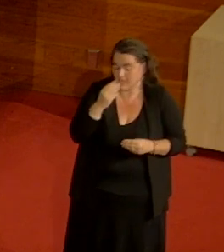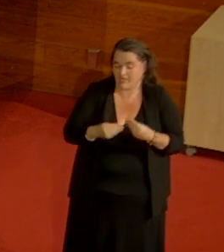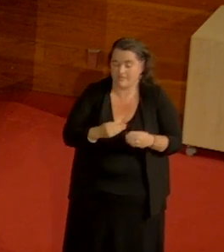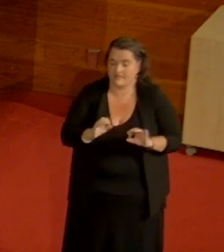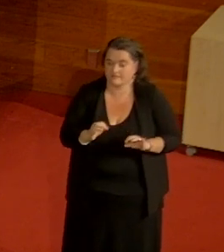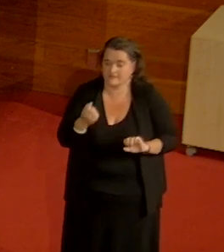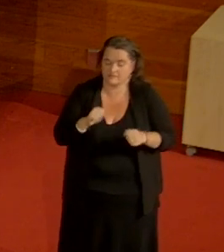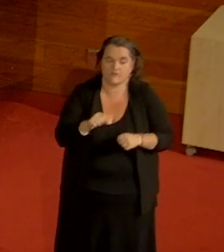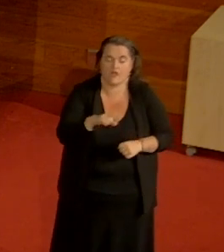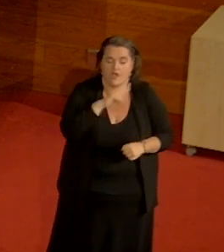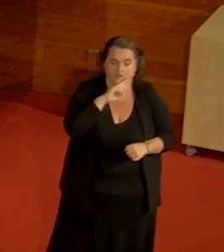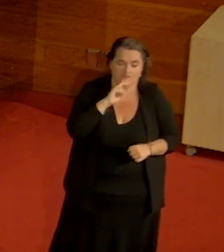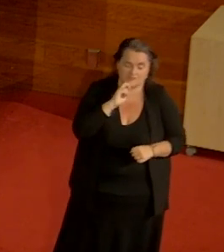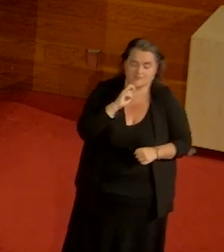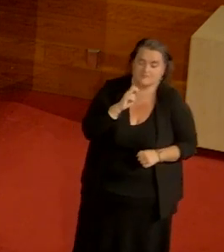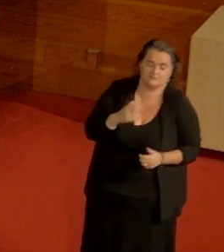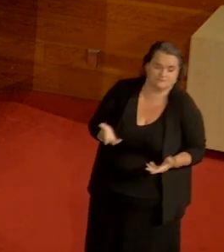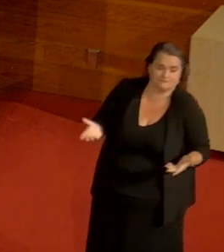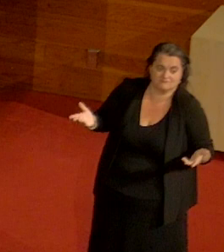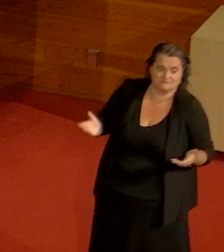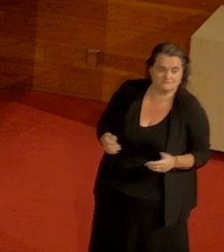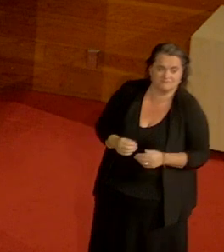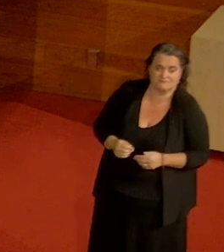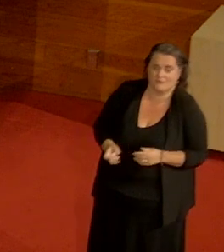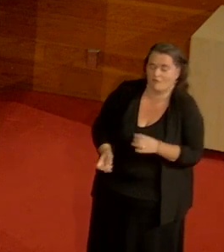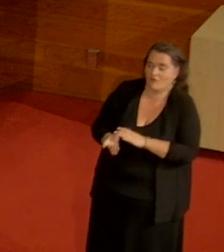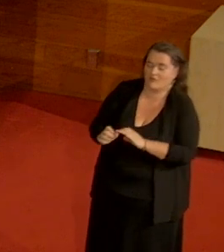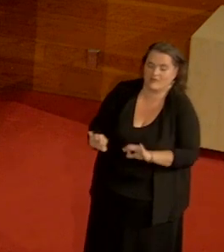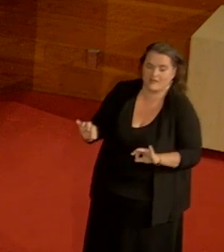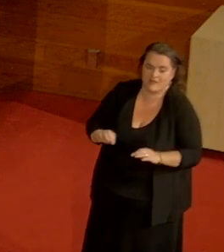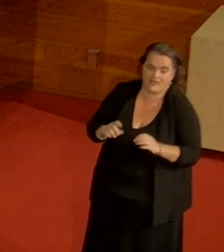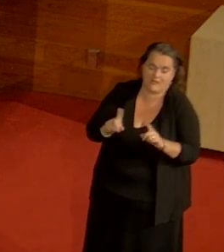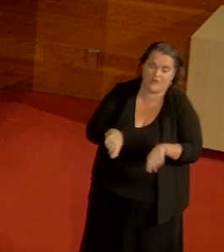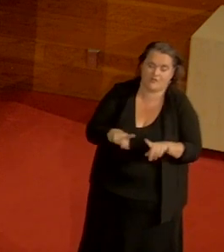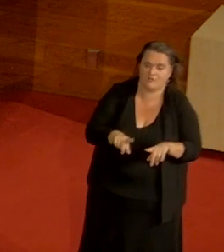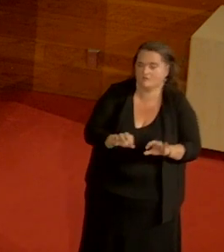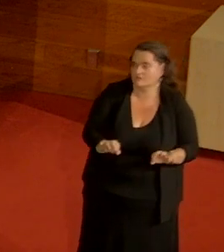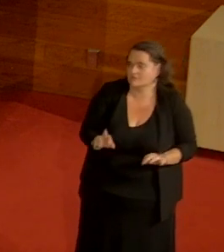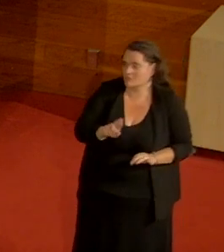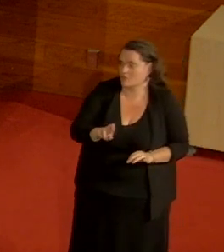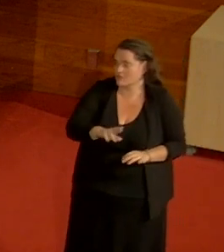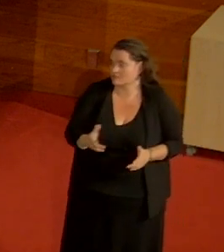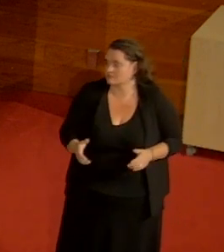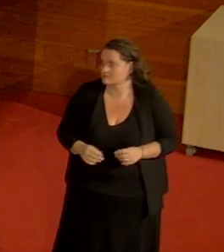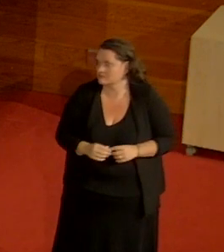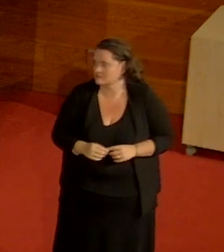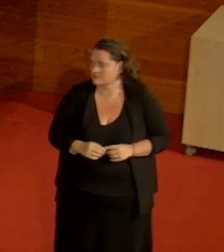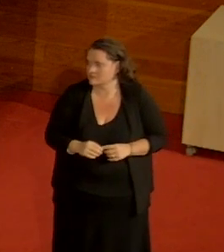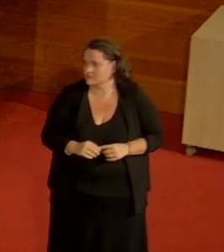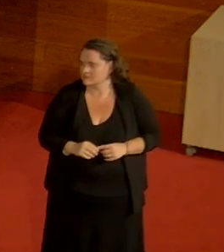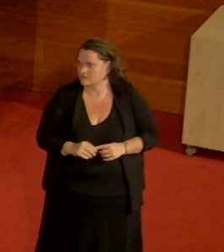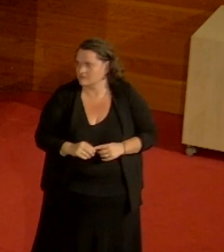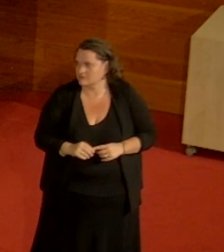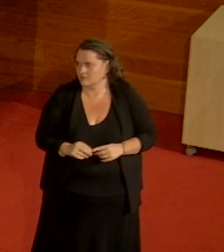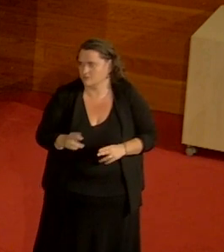conservadores que reiteran lo mismo que reiteran el bucle de los siempre igual por tanto bueno Esto es más que una